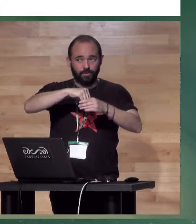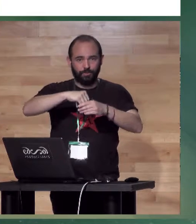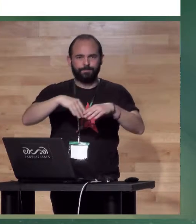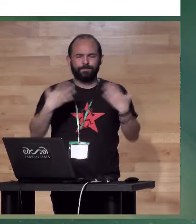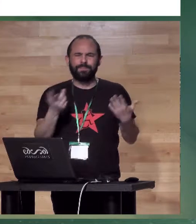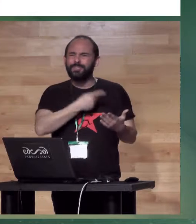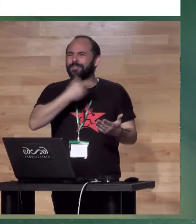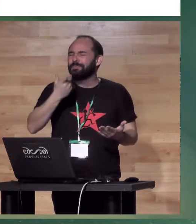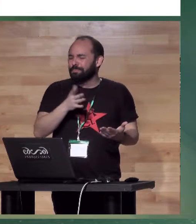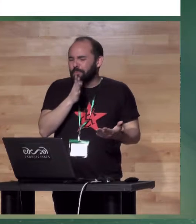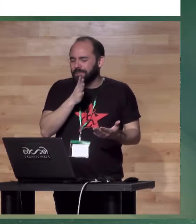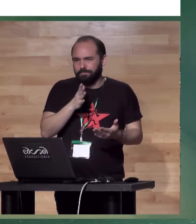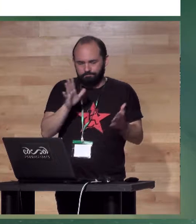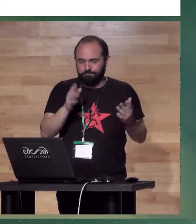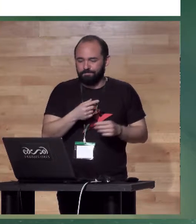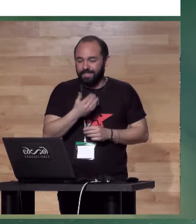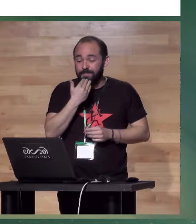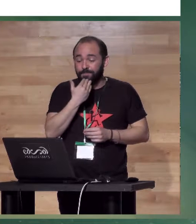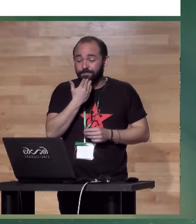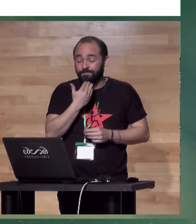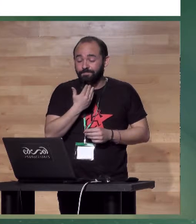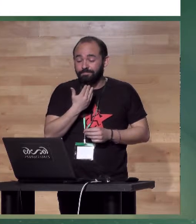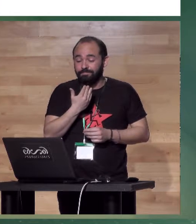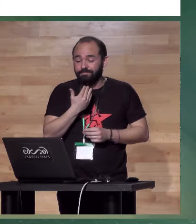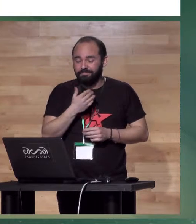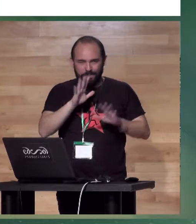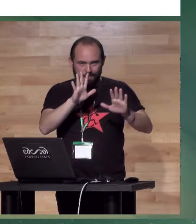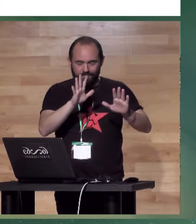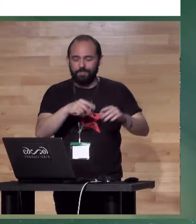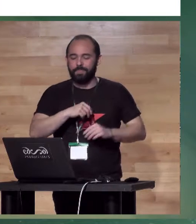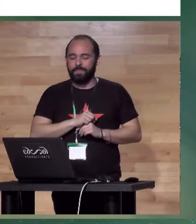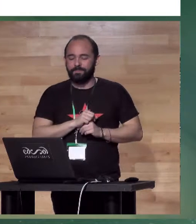INT, en interior. ¿Por qué es esto?